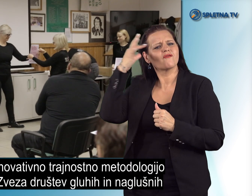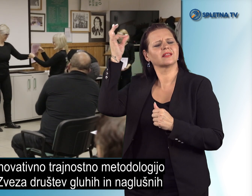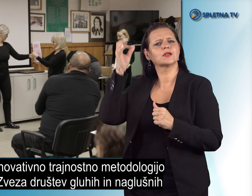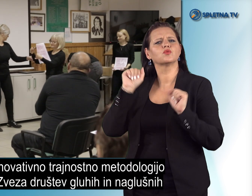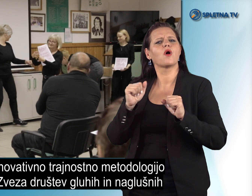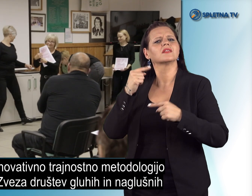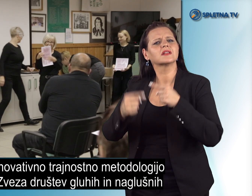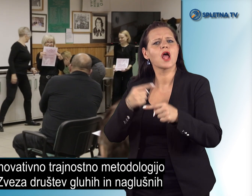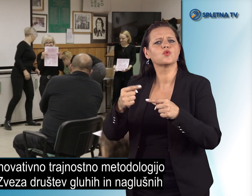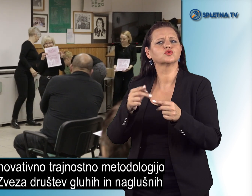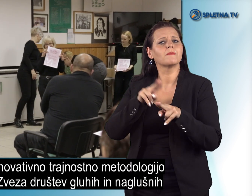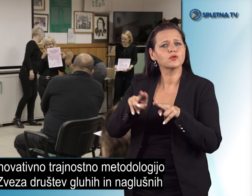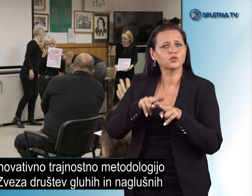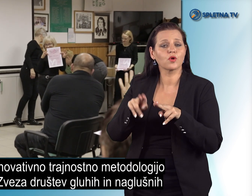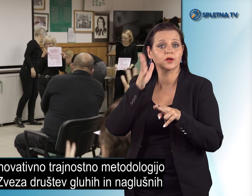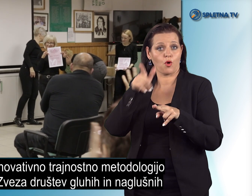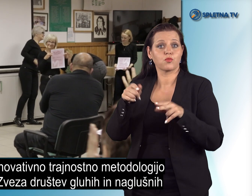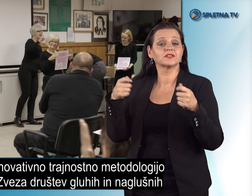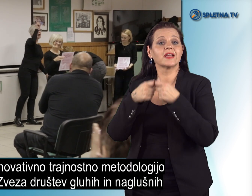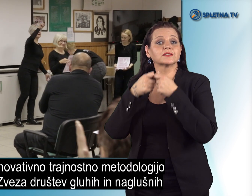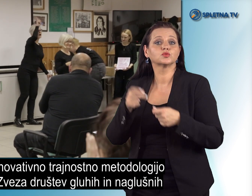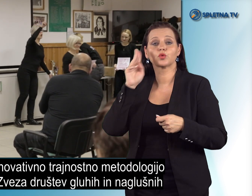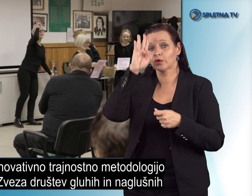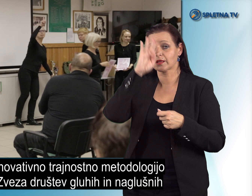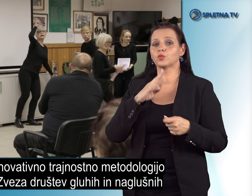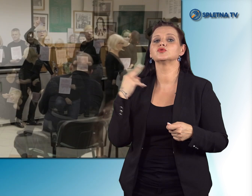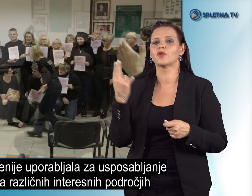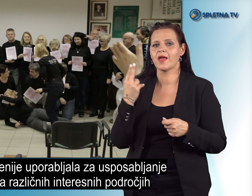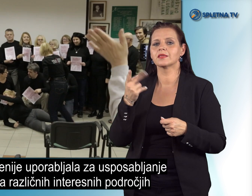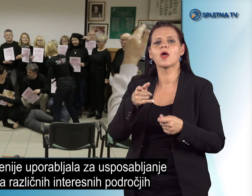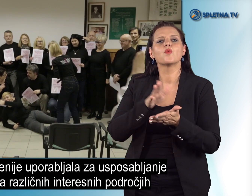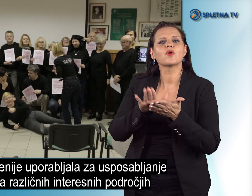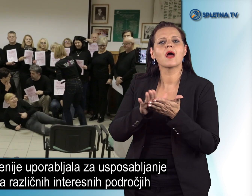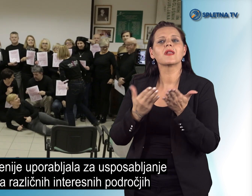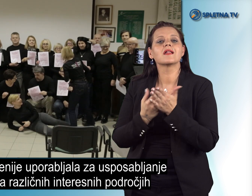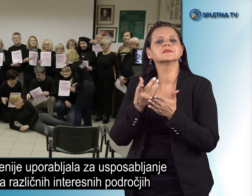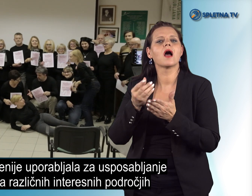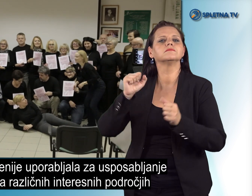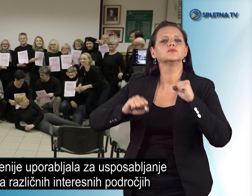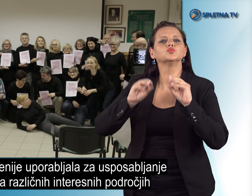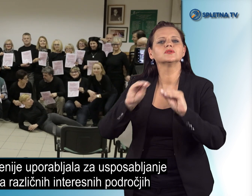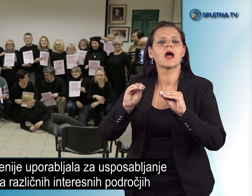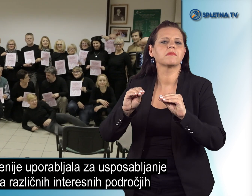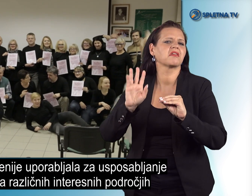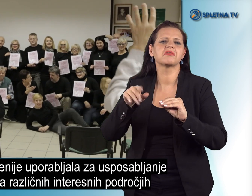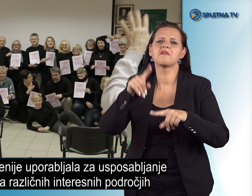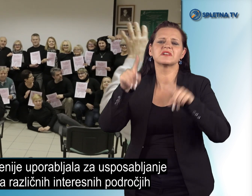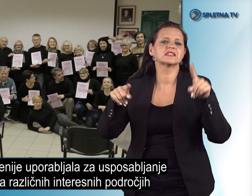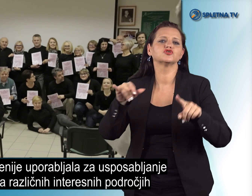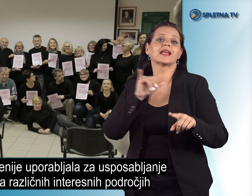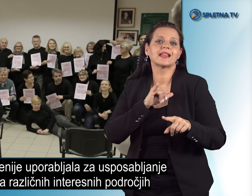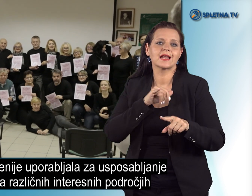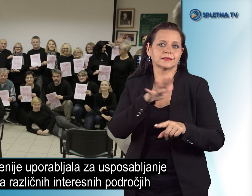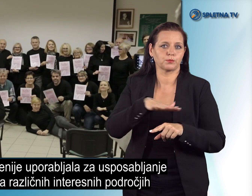To inovativno trajnostno metodologijo bo Zveza društev gluhih in naglušnih Slovenije uporabljala za usposabljanje na